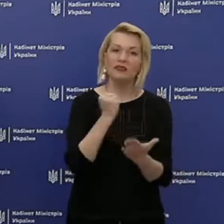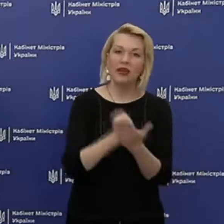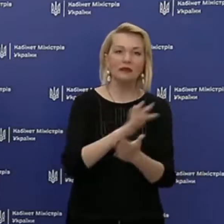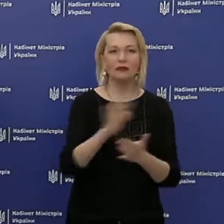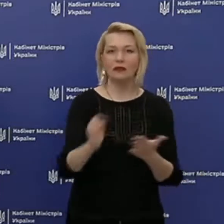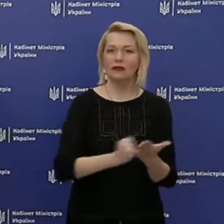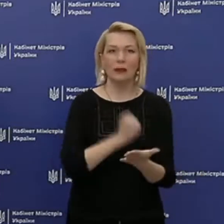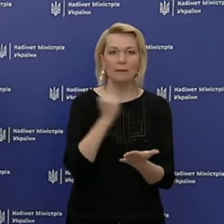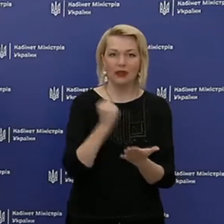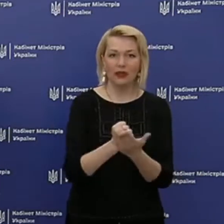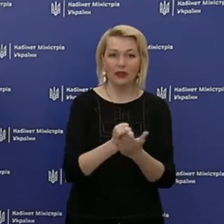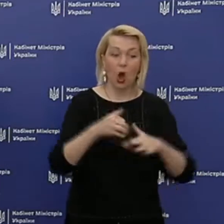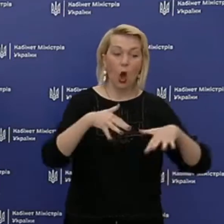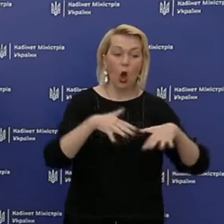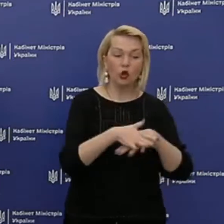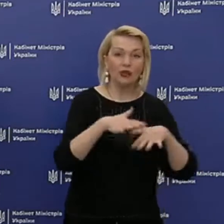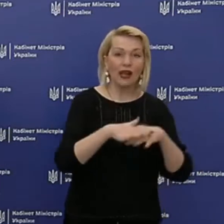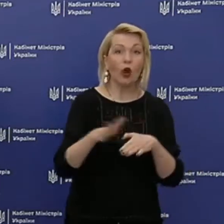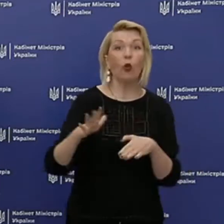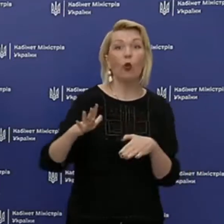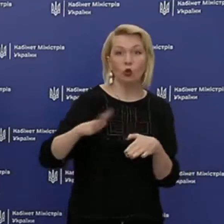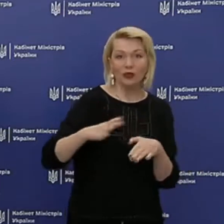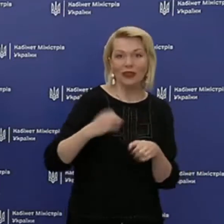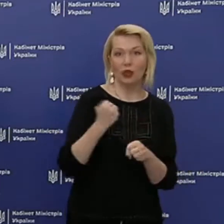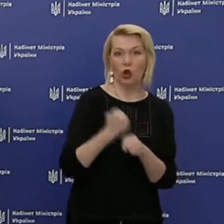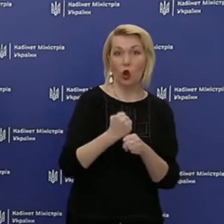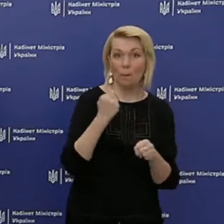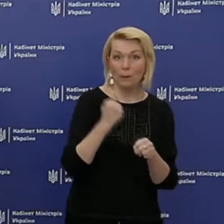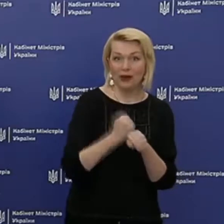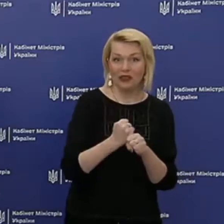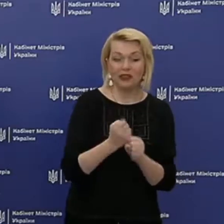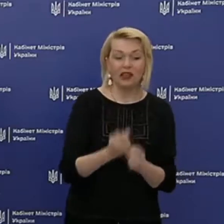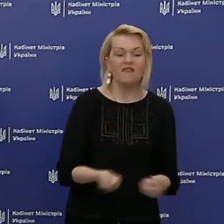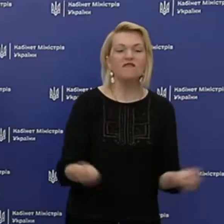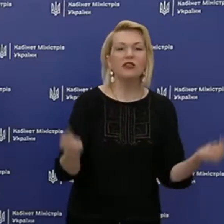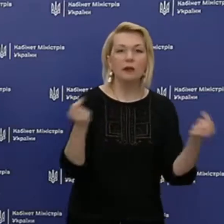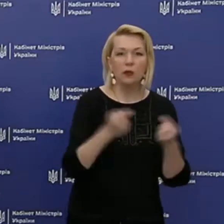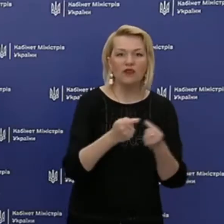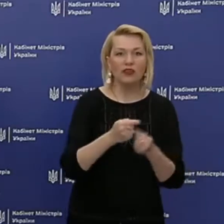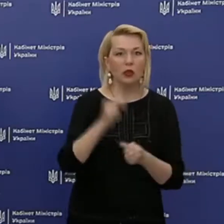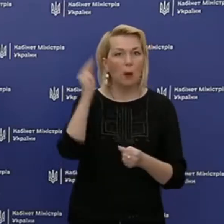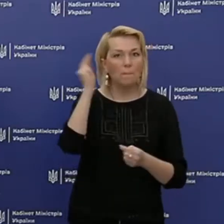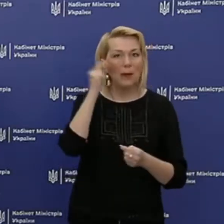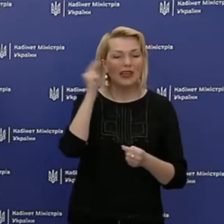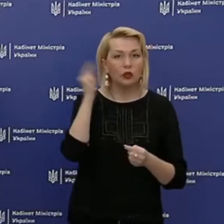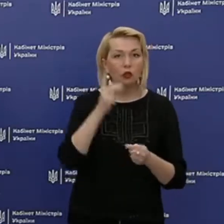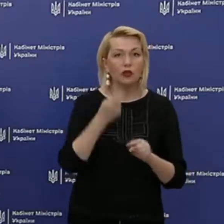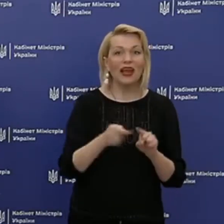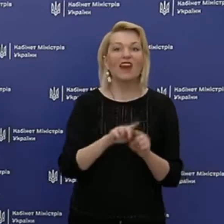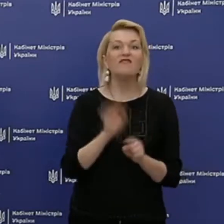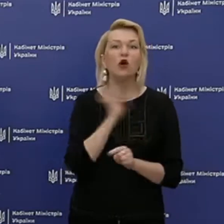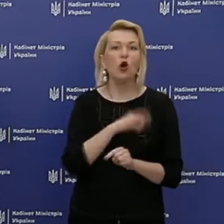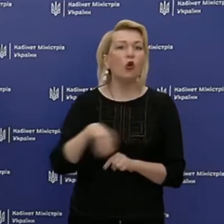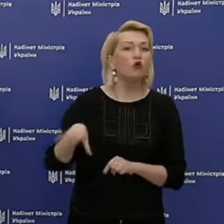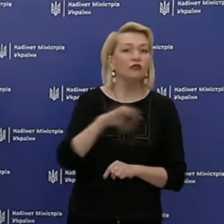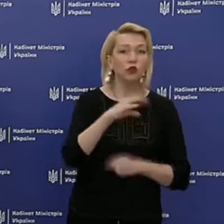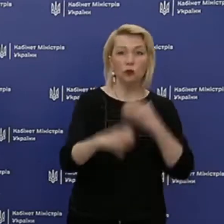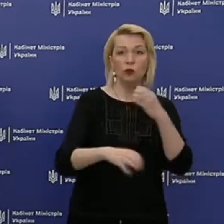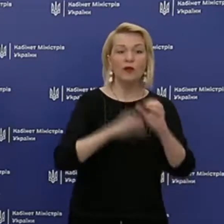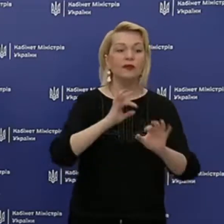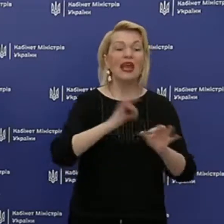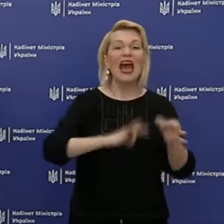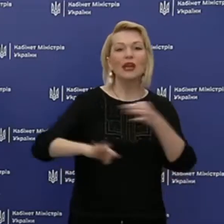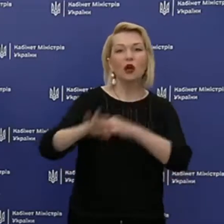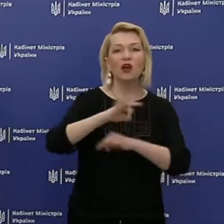не підтвердити. Розрахунки робилися за відповідною методикою, в тому числі, яка використовується в всьому світі,